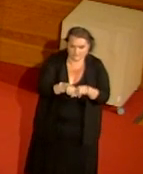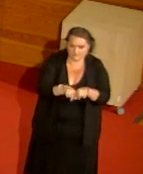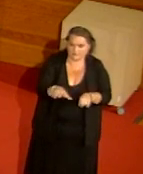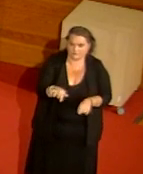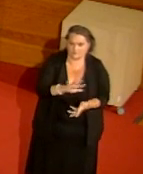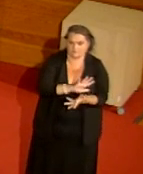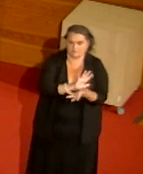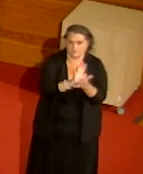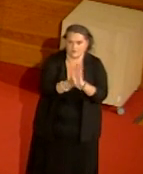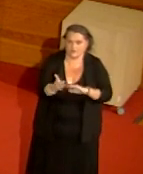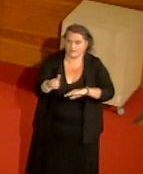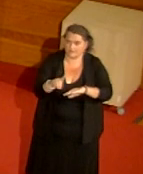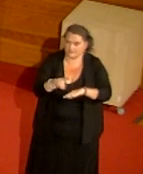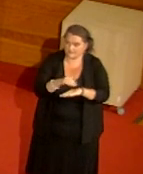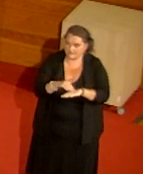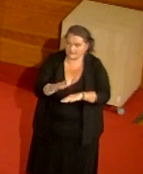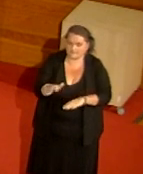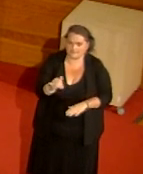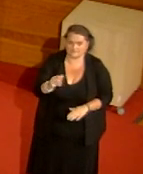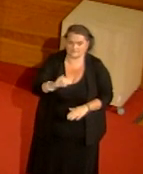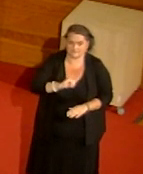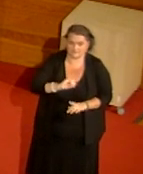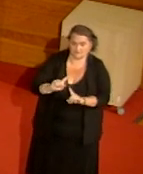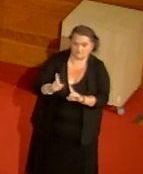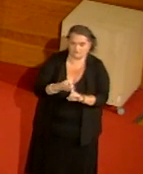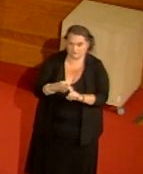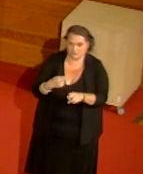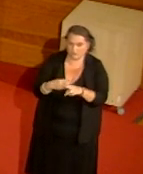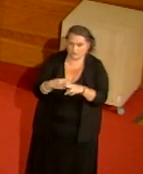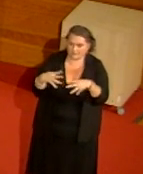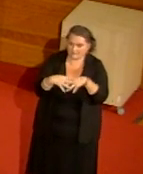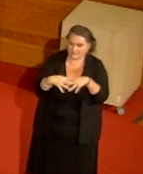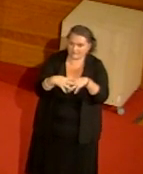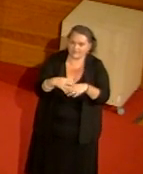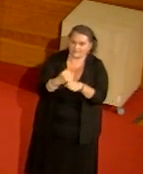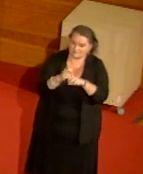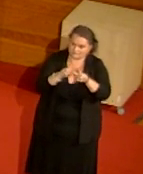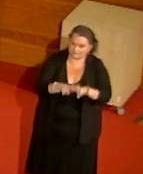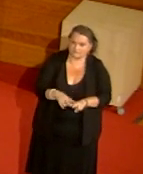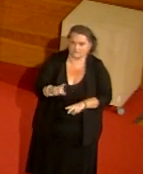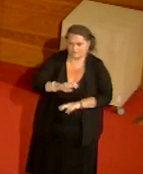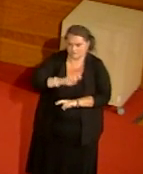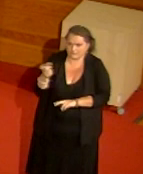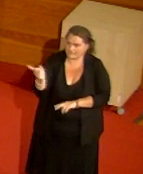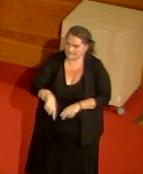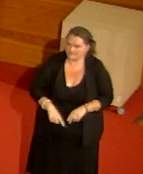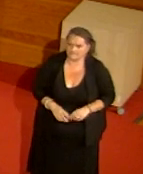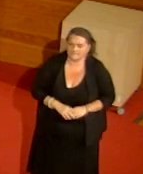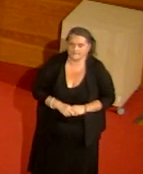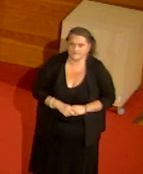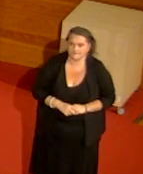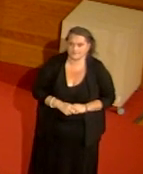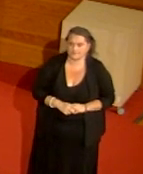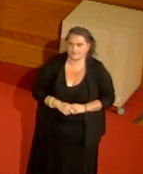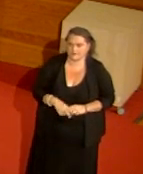kultura digitale eta nasar politik sarean lenu beste AC decía que